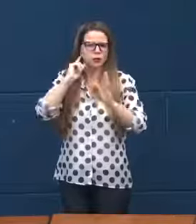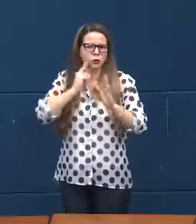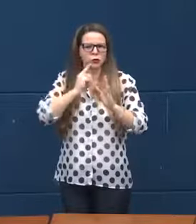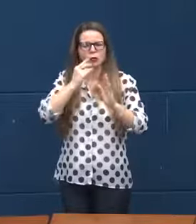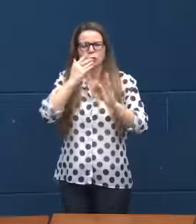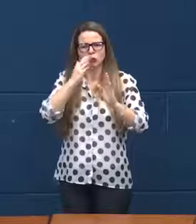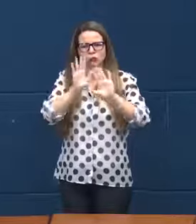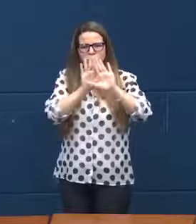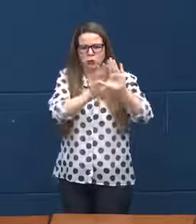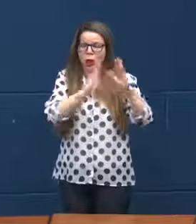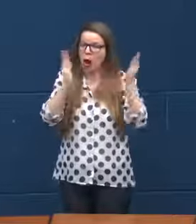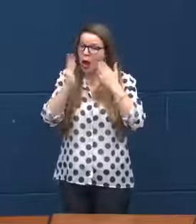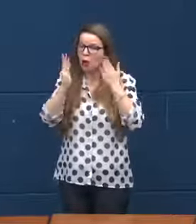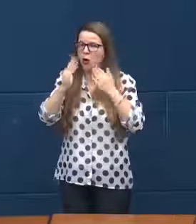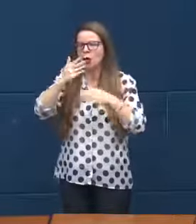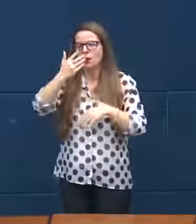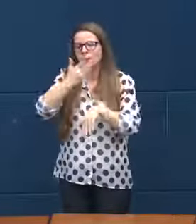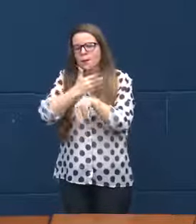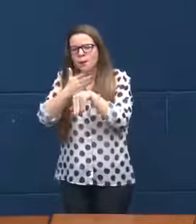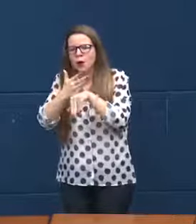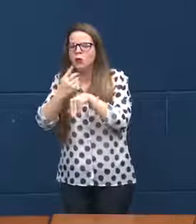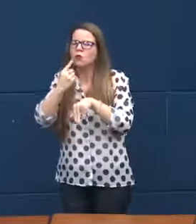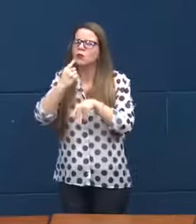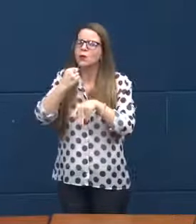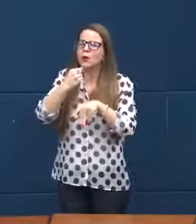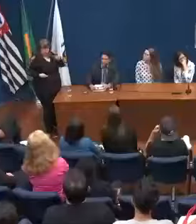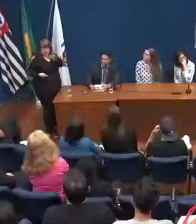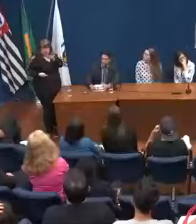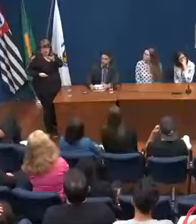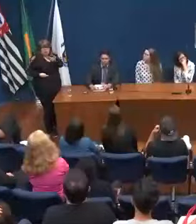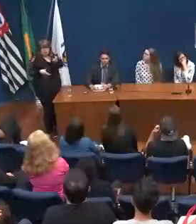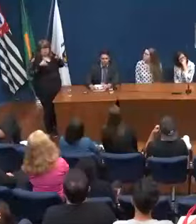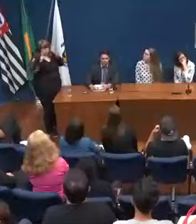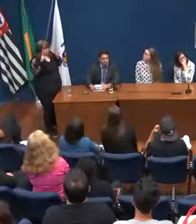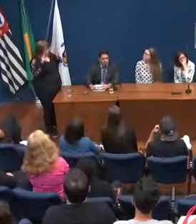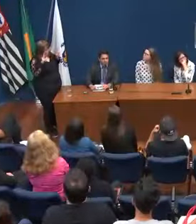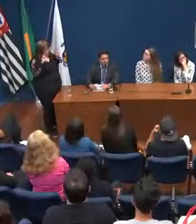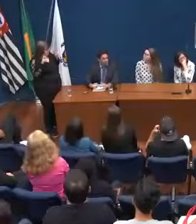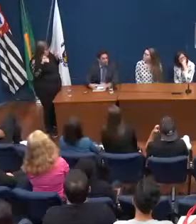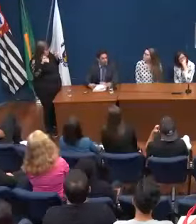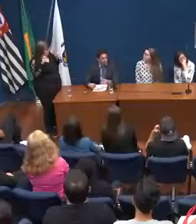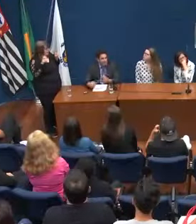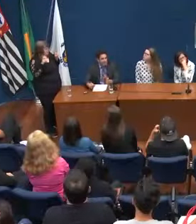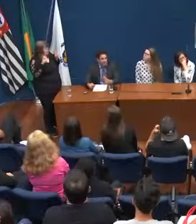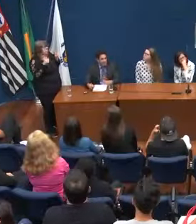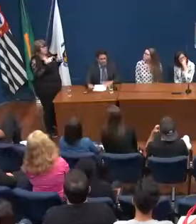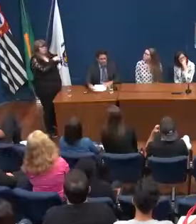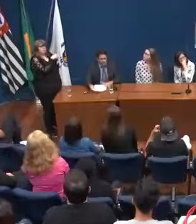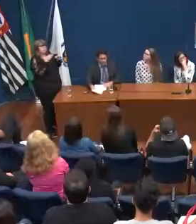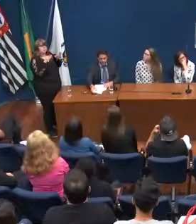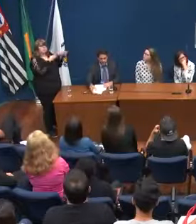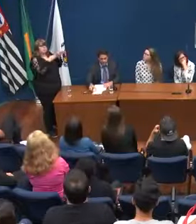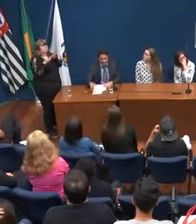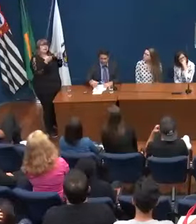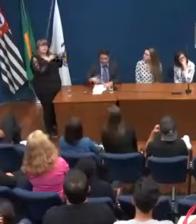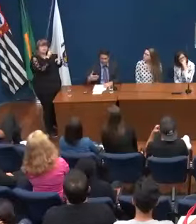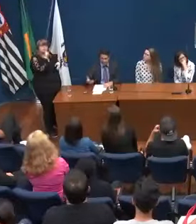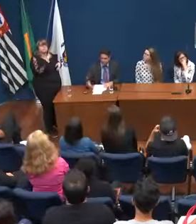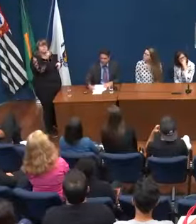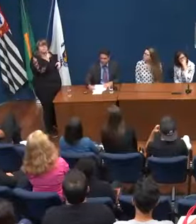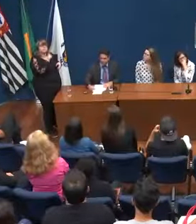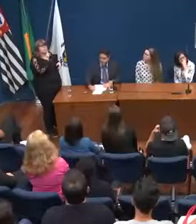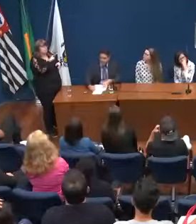a Acessibilidade e Movimento Eu Vivo Libras. Eu estou iniciando